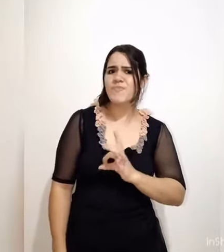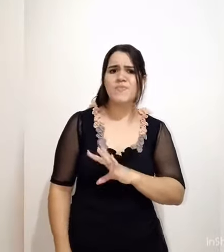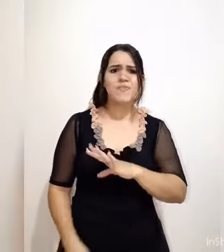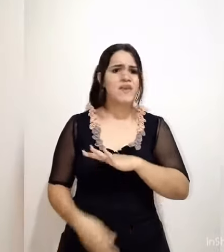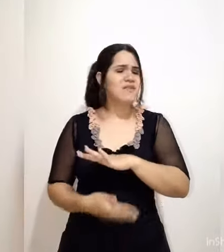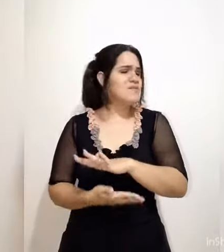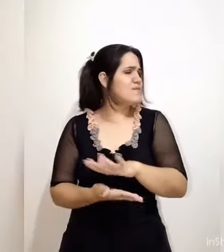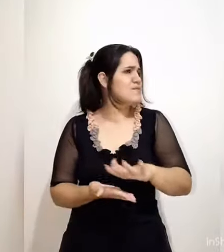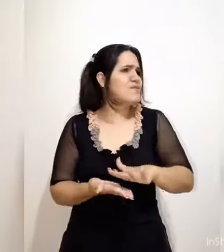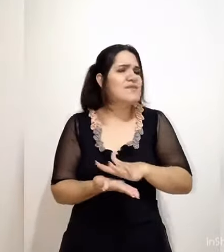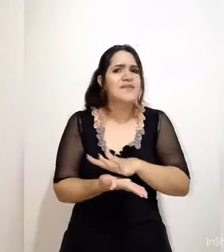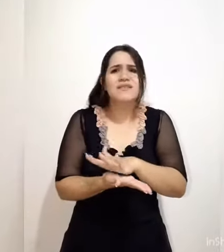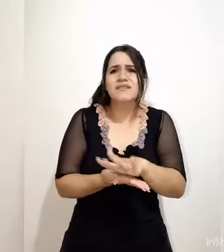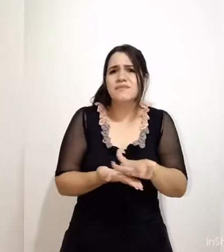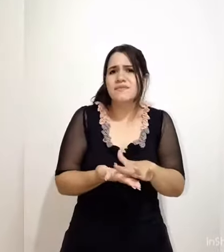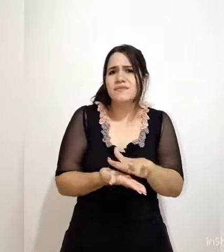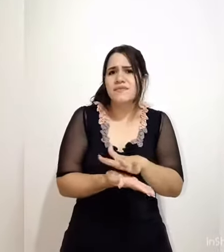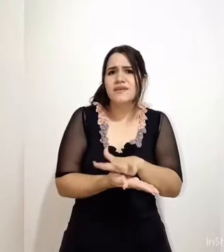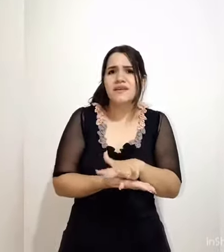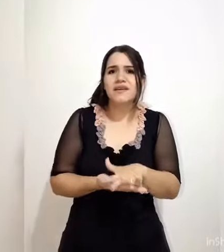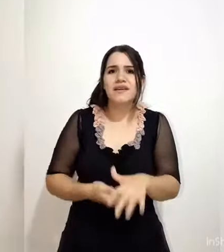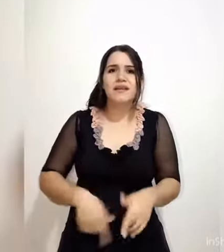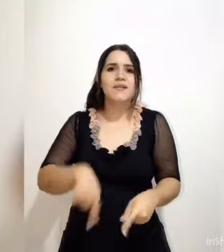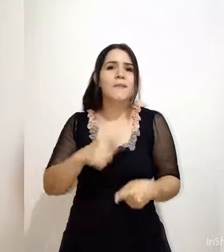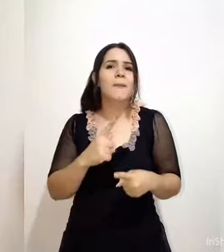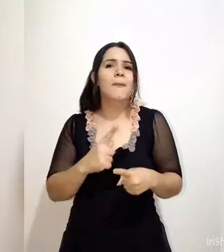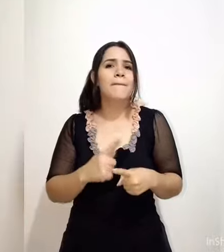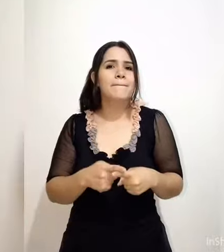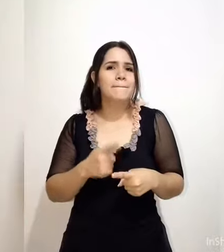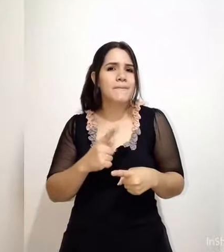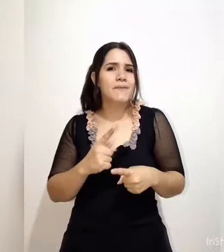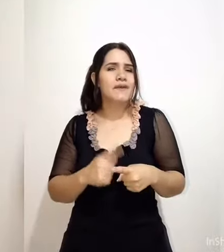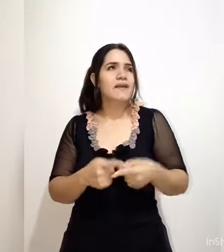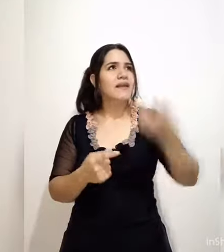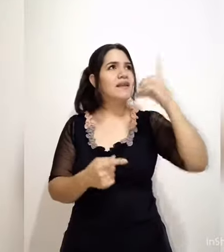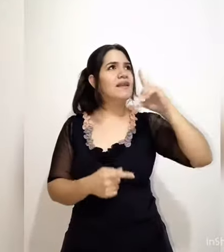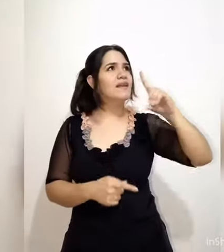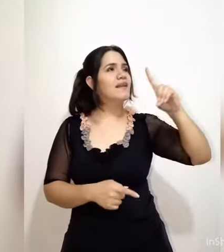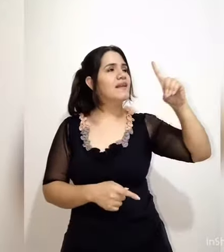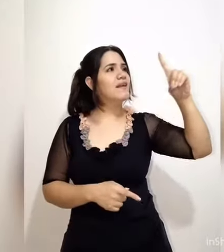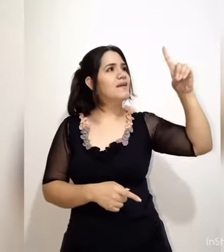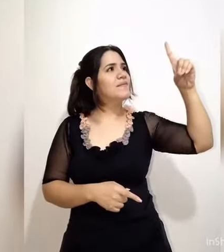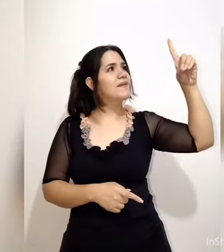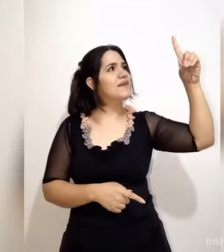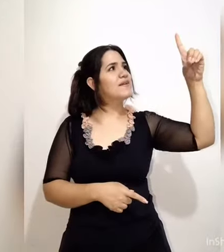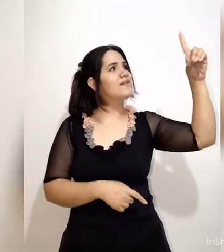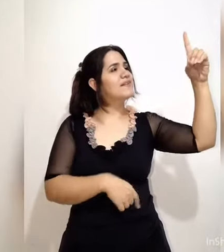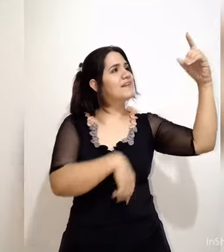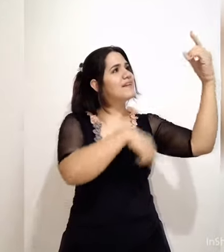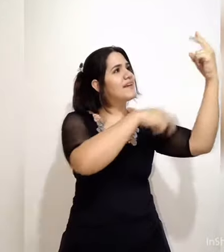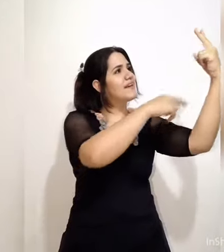eu temer, pois Ele é meu fiel